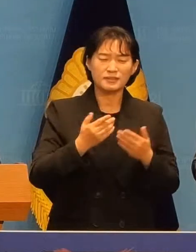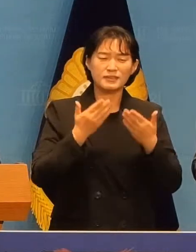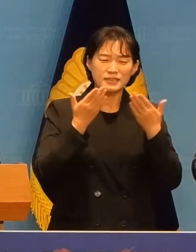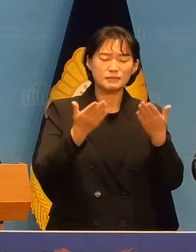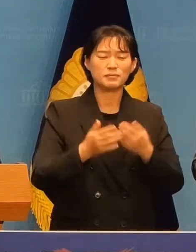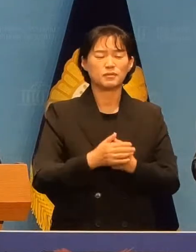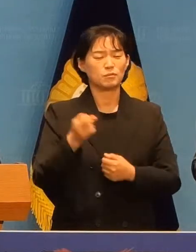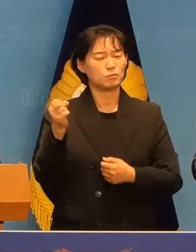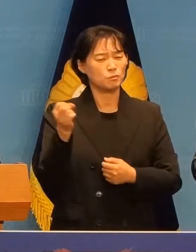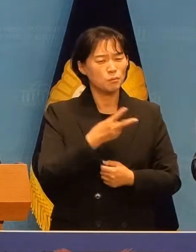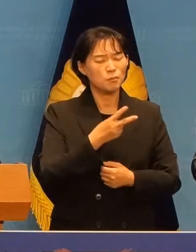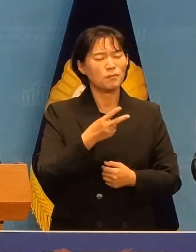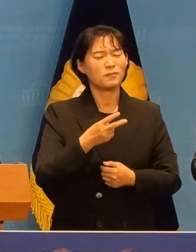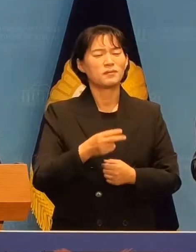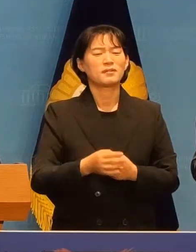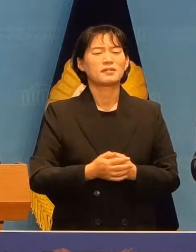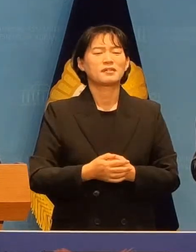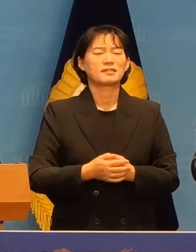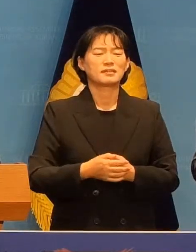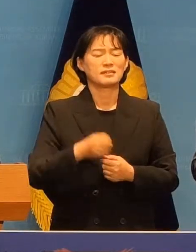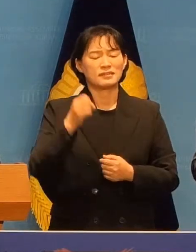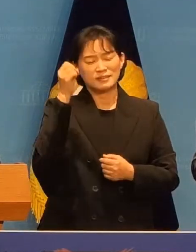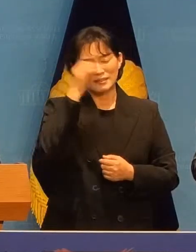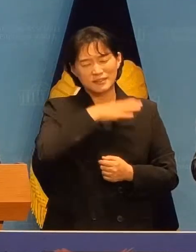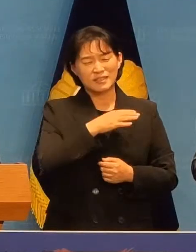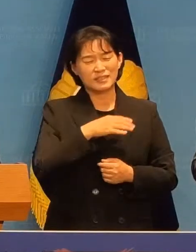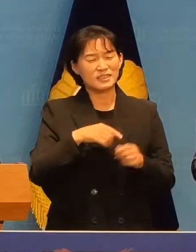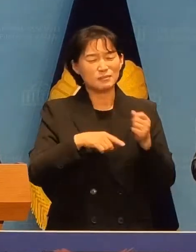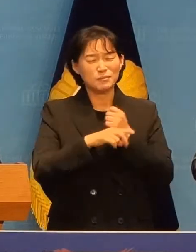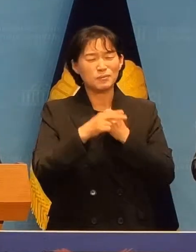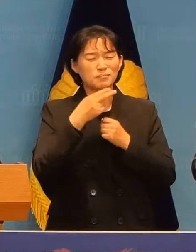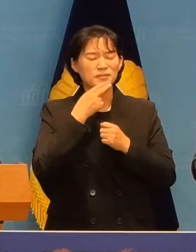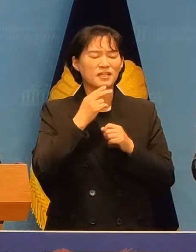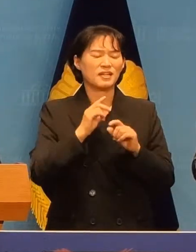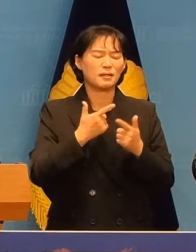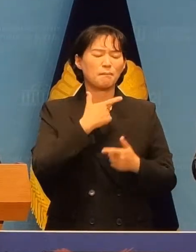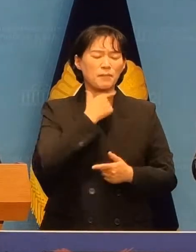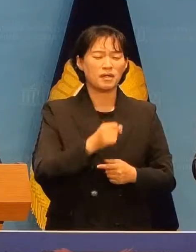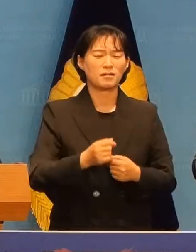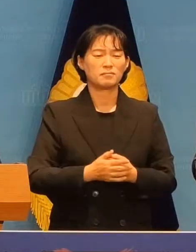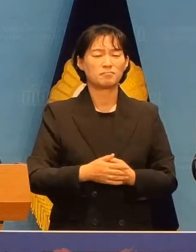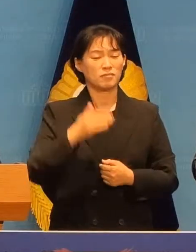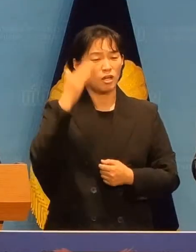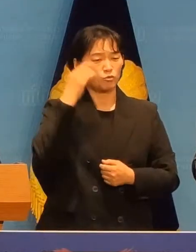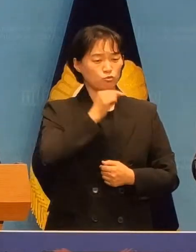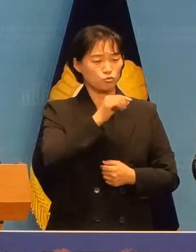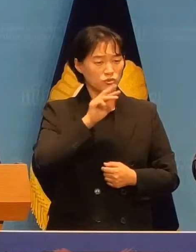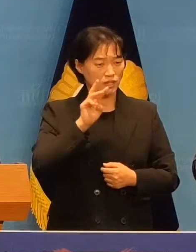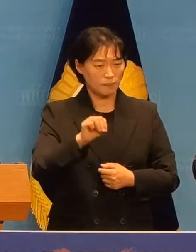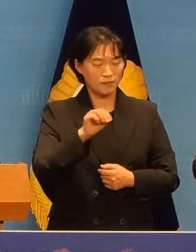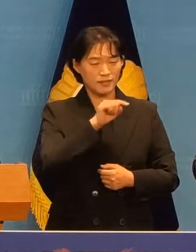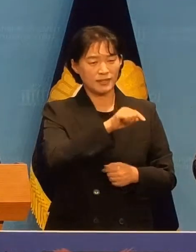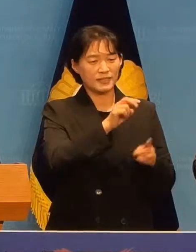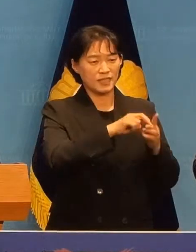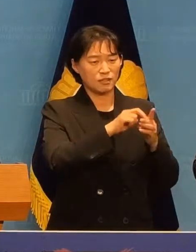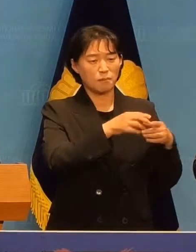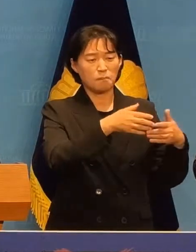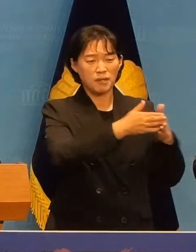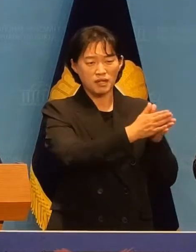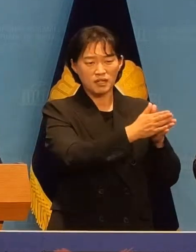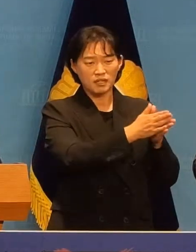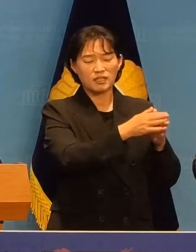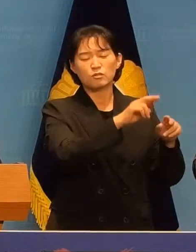또다시 허공에 흩어지지 않기를 바랍니다. 한국 GM의 직영정비 폐쇄 방침이